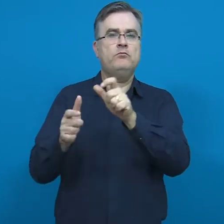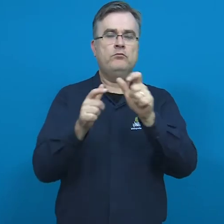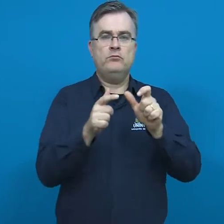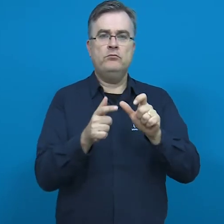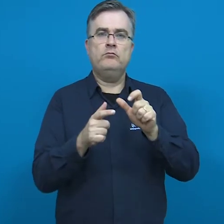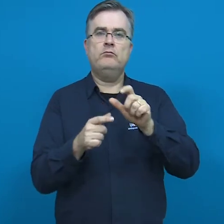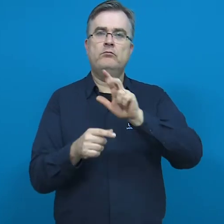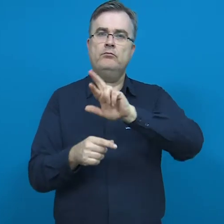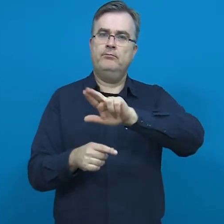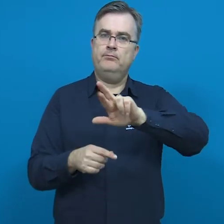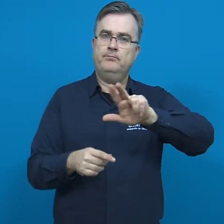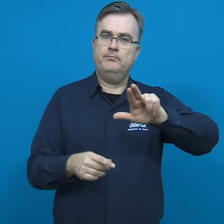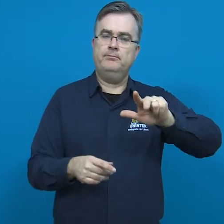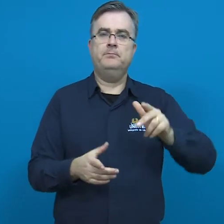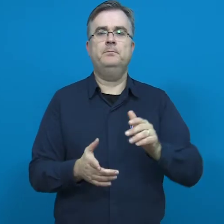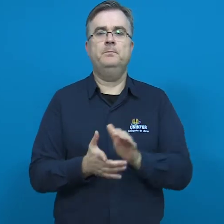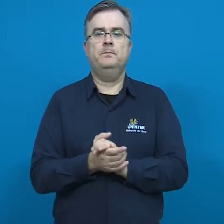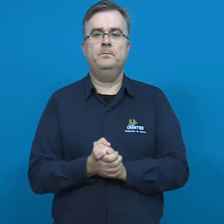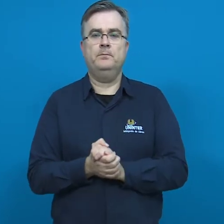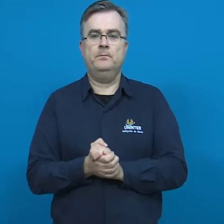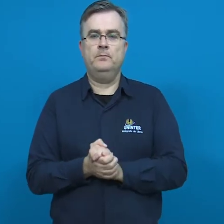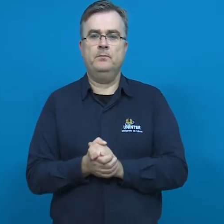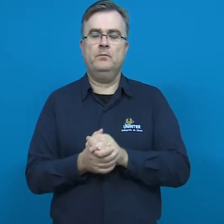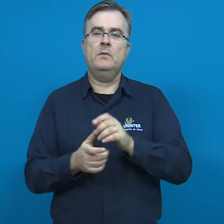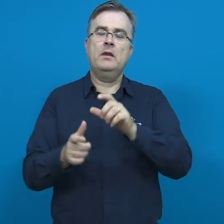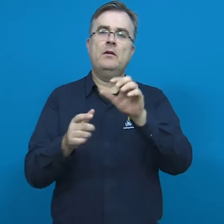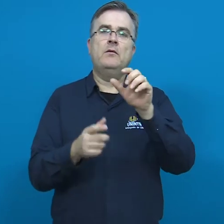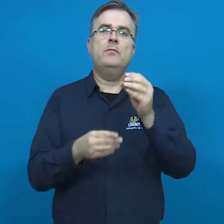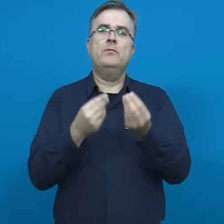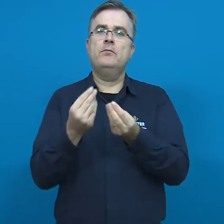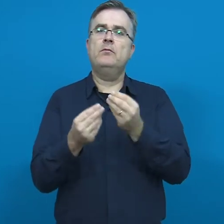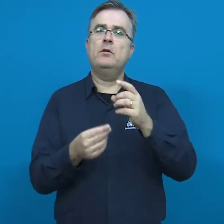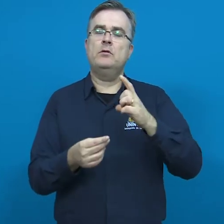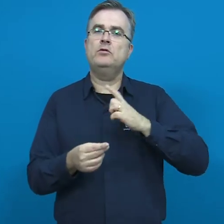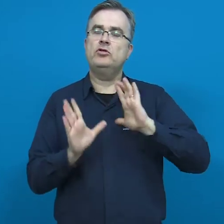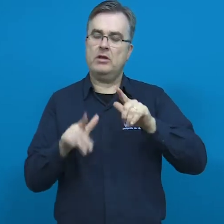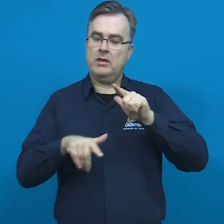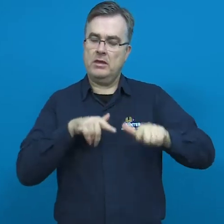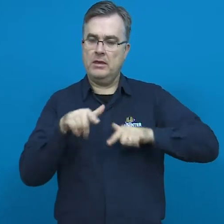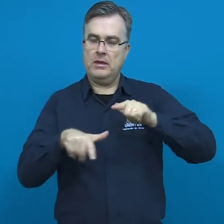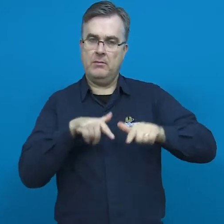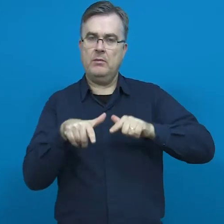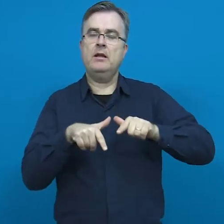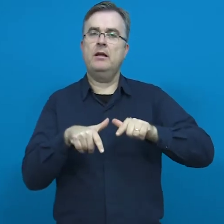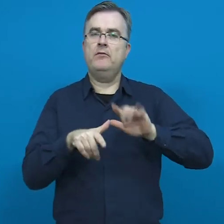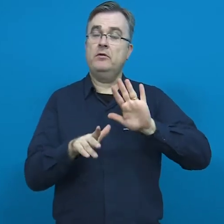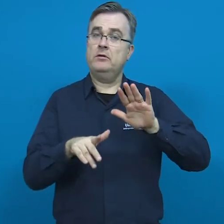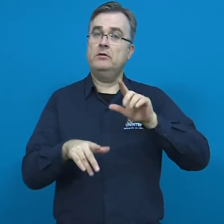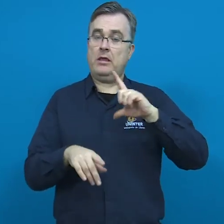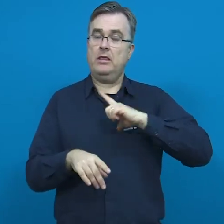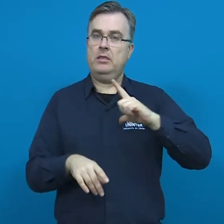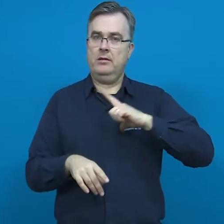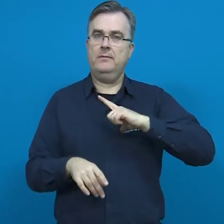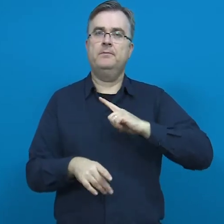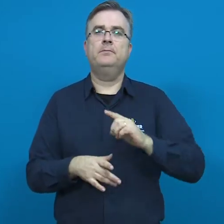confessionais ou de filantrópicas, né, já realizavam esse trabalho.